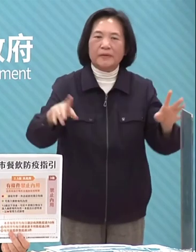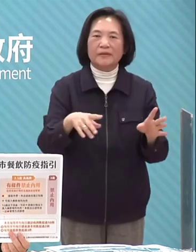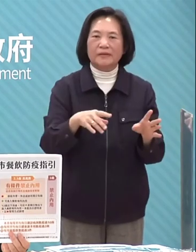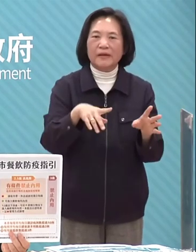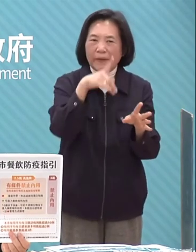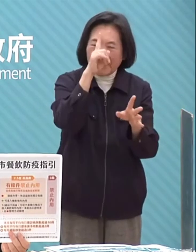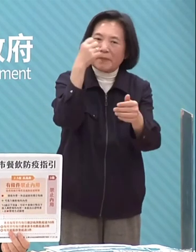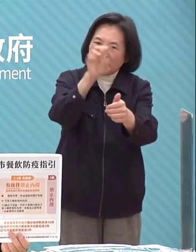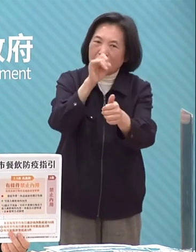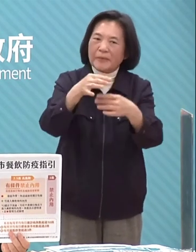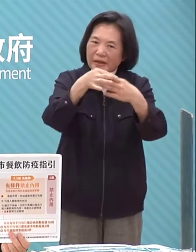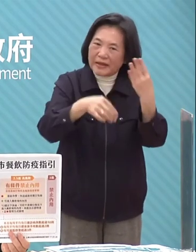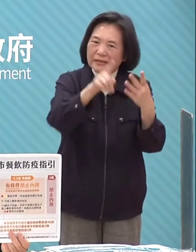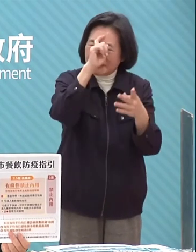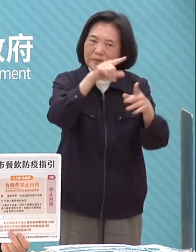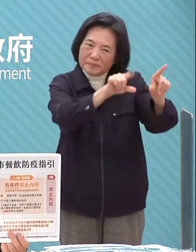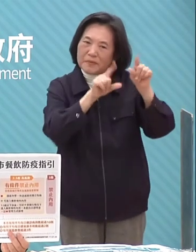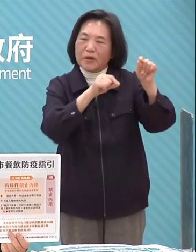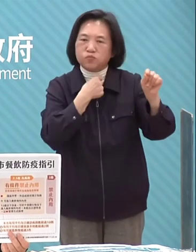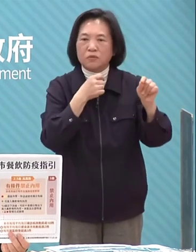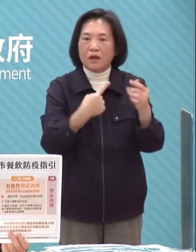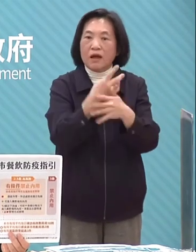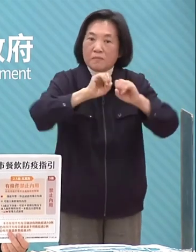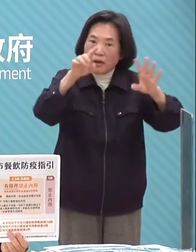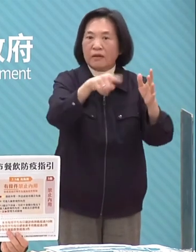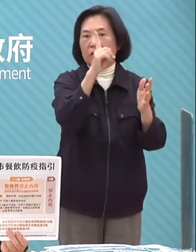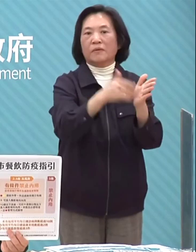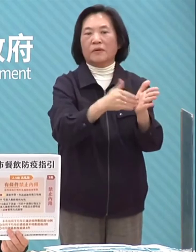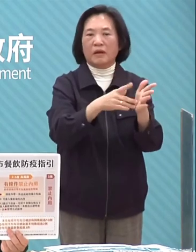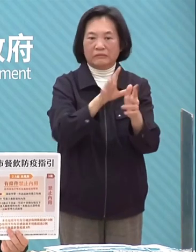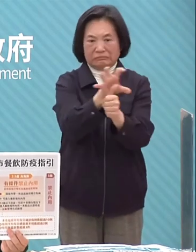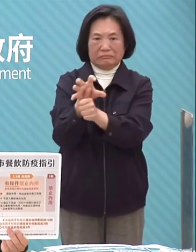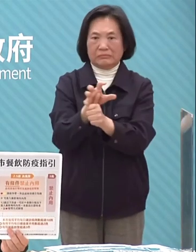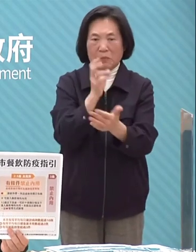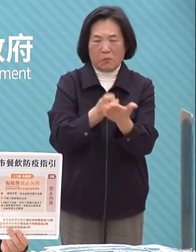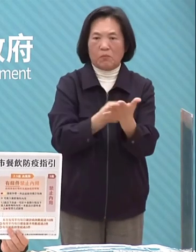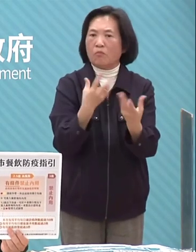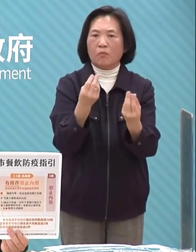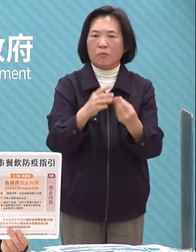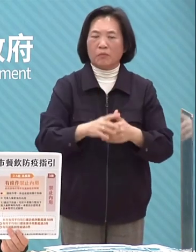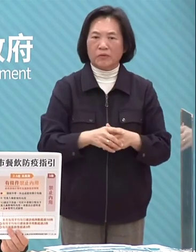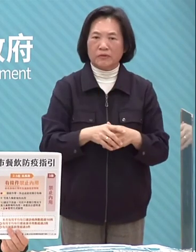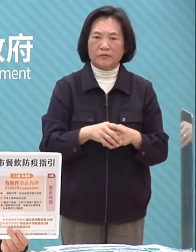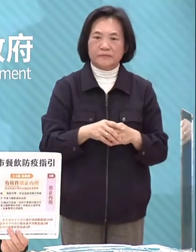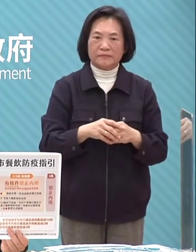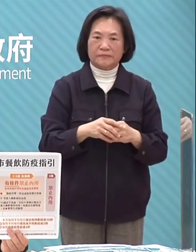引原则大家听一听。现在是这样的如果啦这